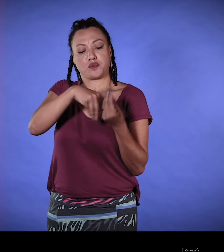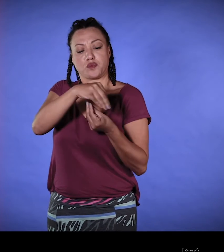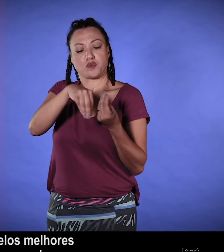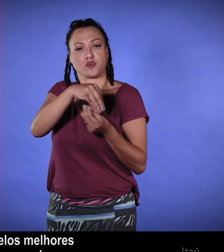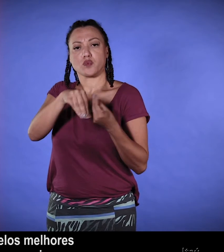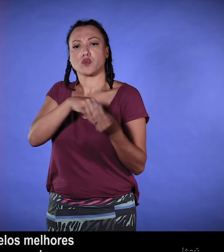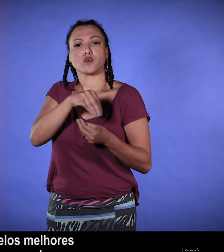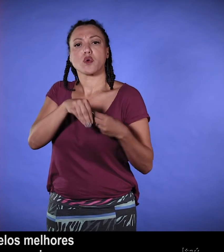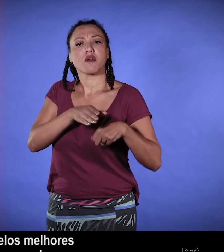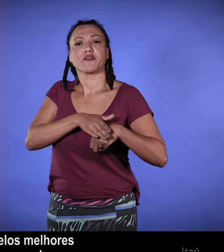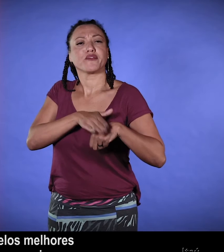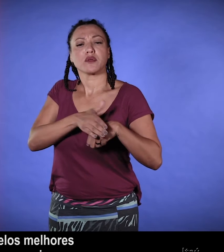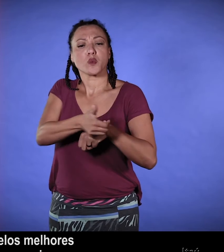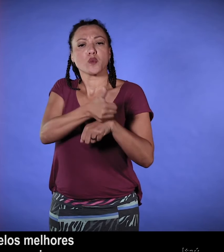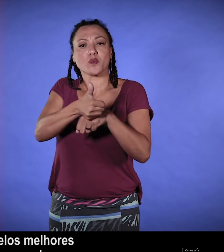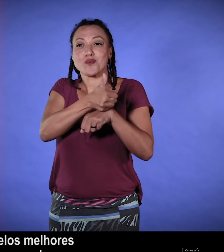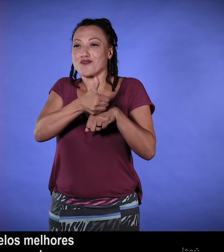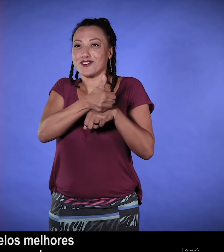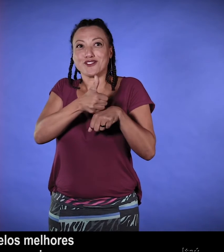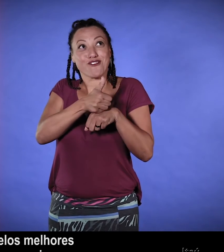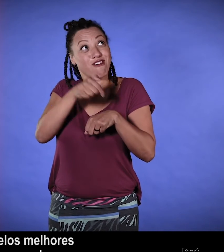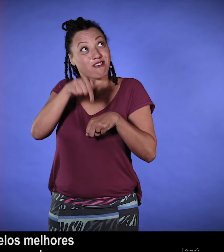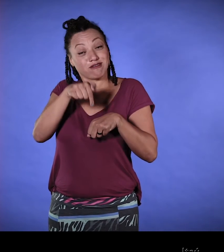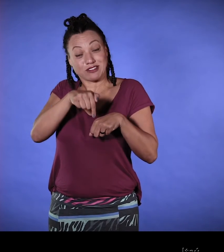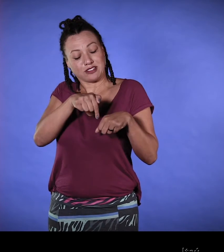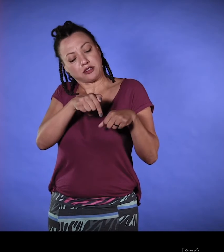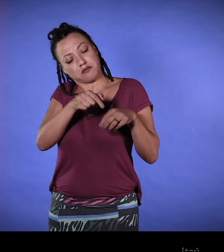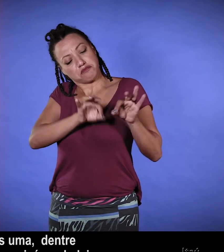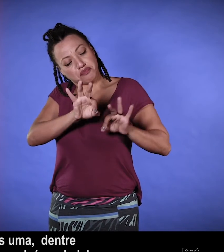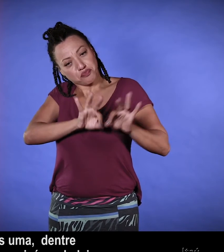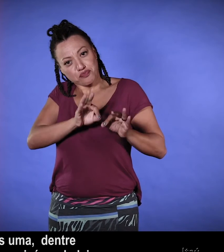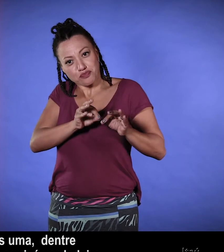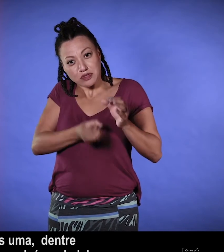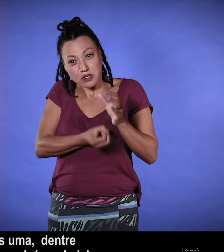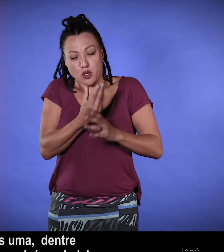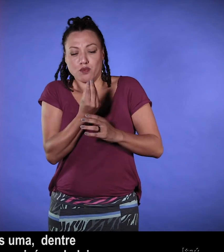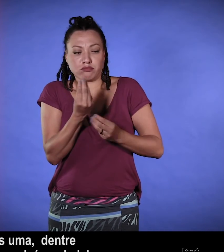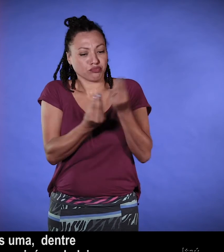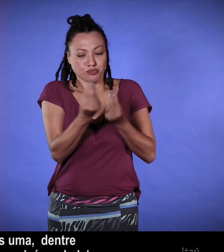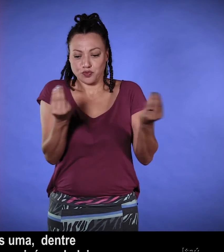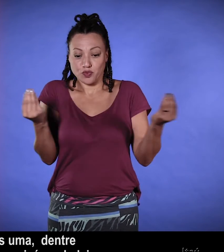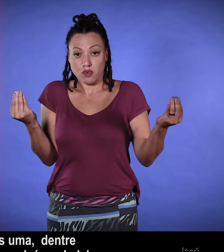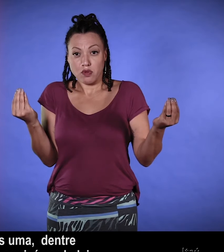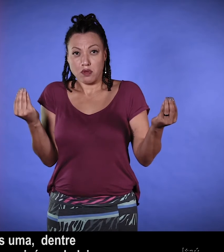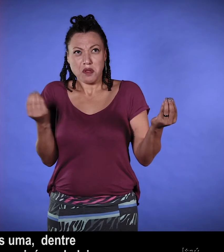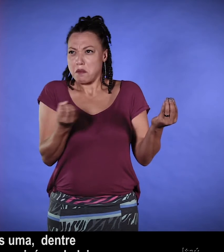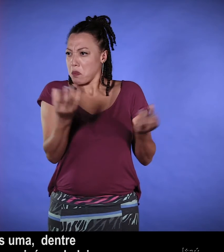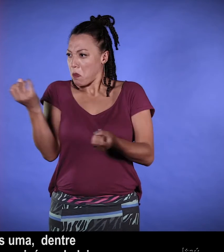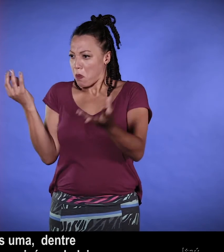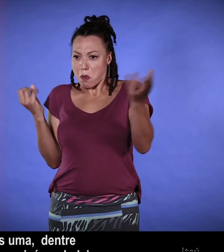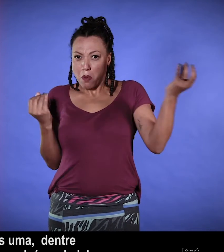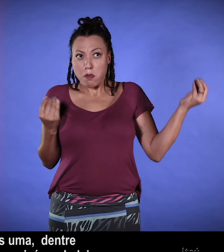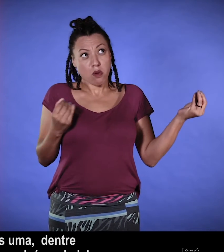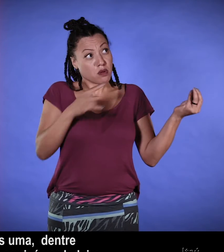tecido. Foram feitas pelos melhores artesãos do meu reino. Só uma, apenas uma, dentre os